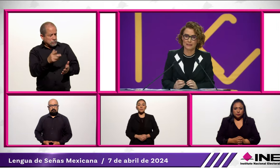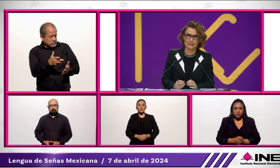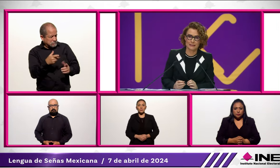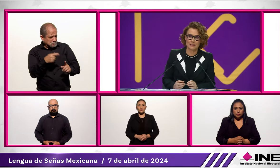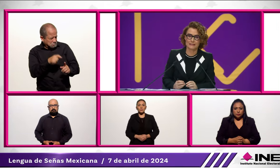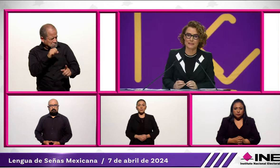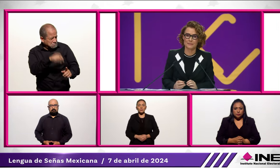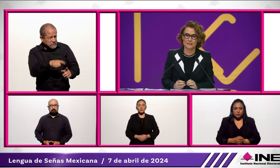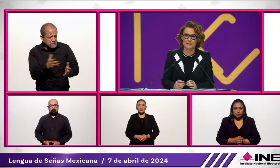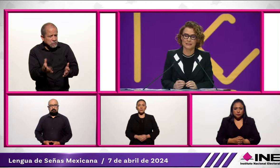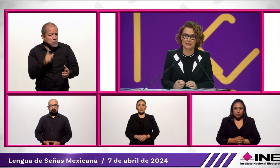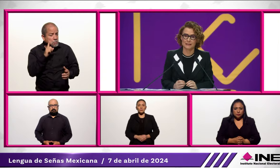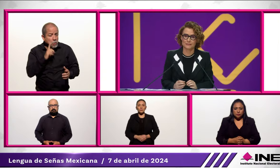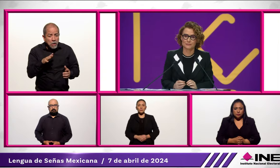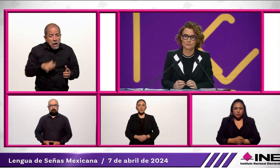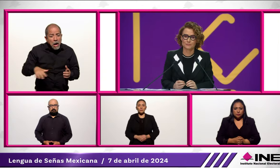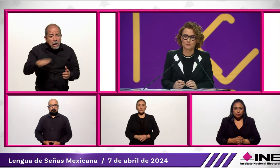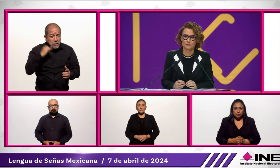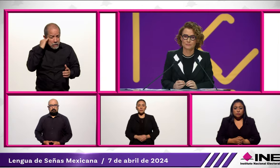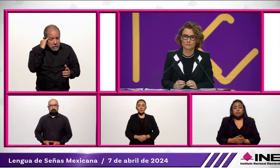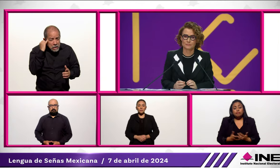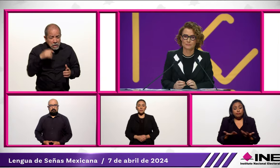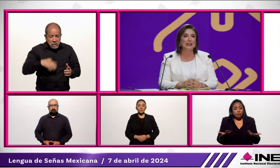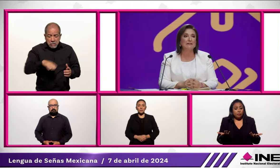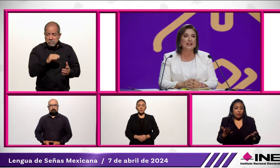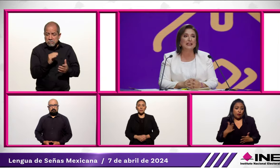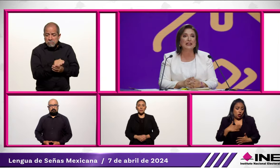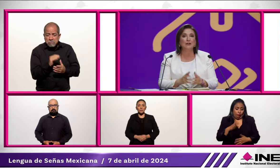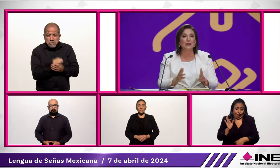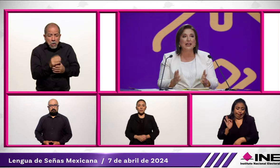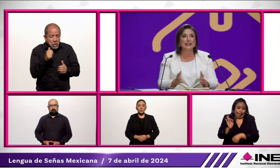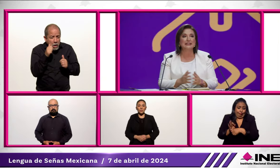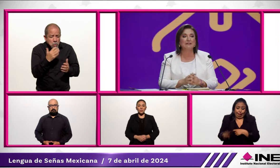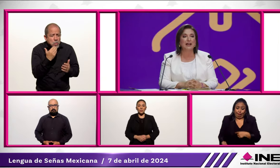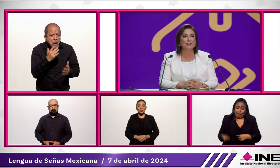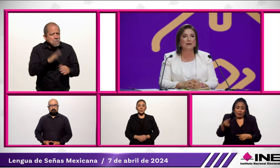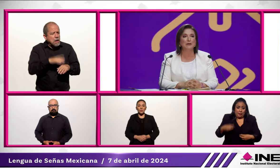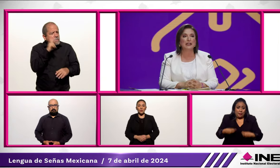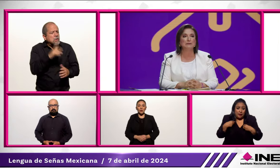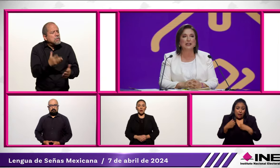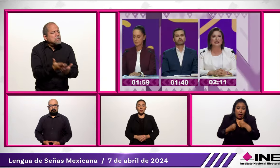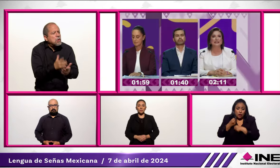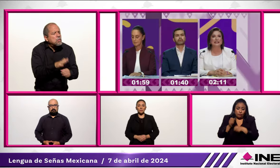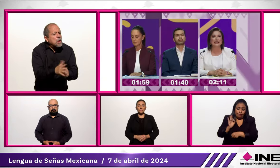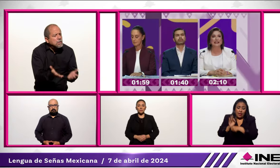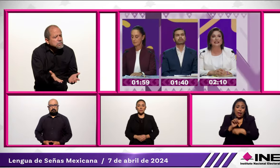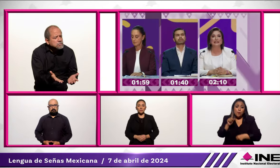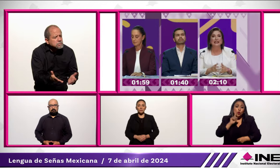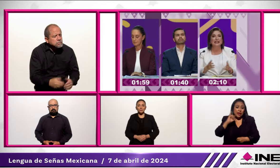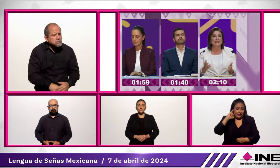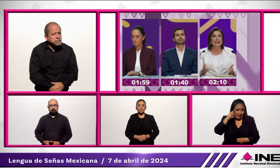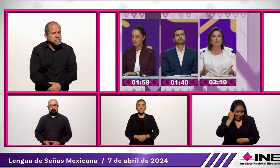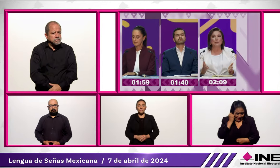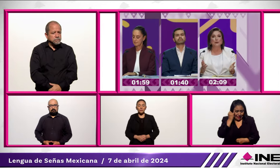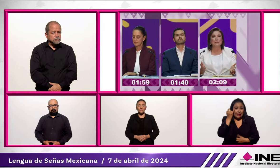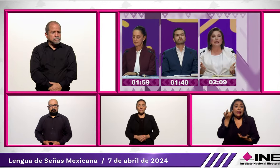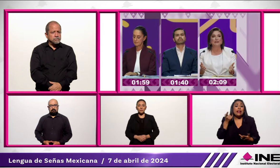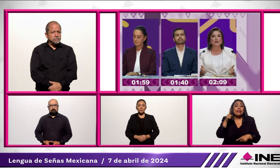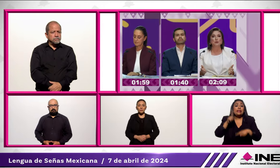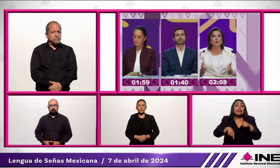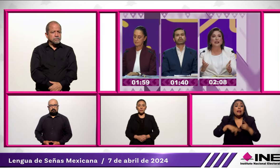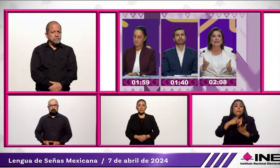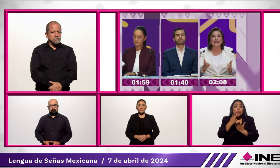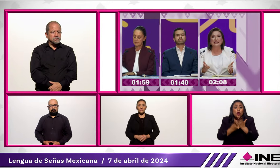situación indígenas invisibilizadas. Bueno, esa ha sido mi causa de vida. Tengo décadas trabajando a favor de las mujeres indígenas. Se quitó el programa